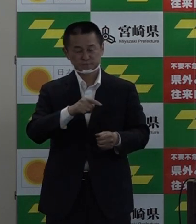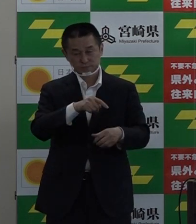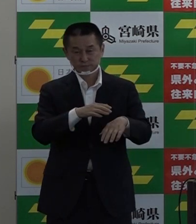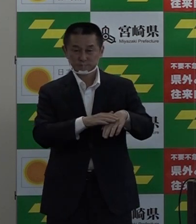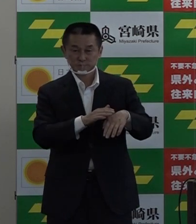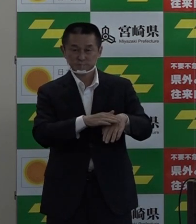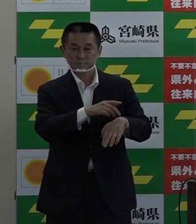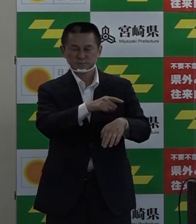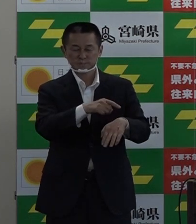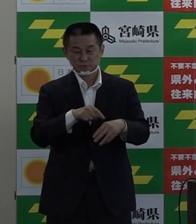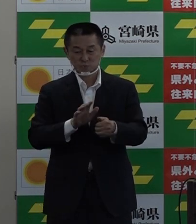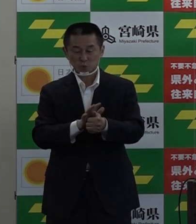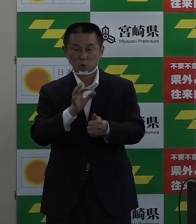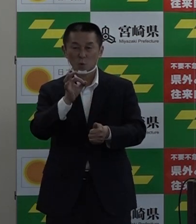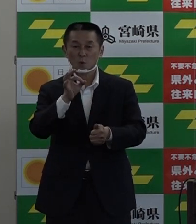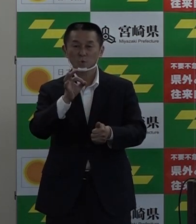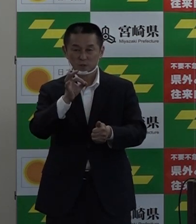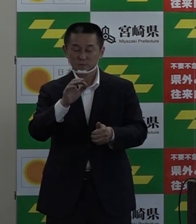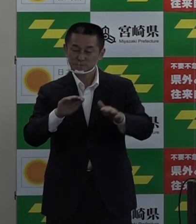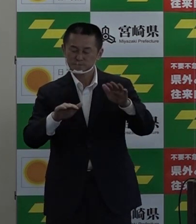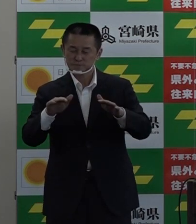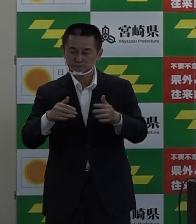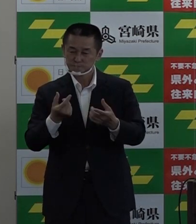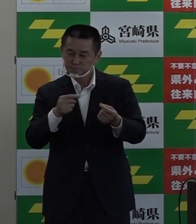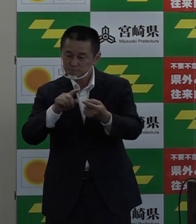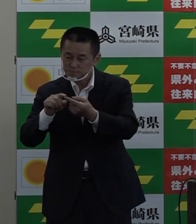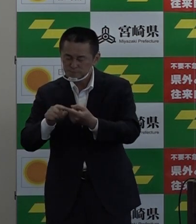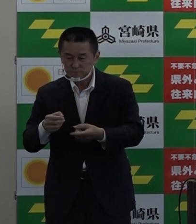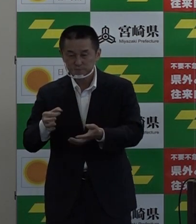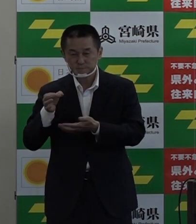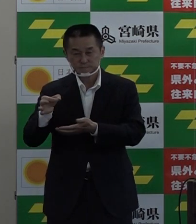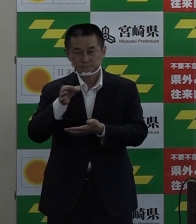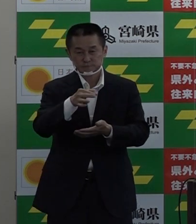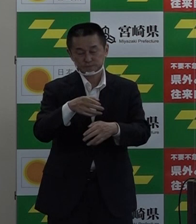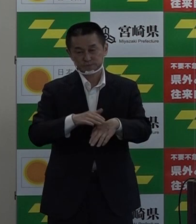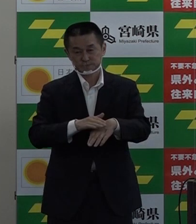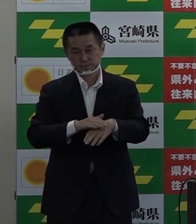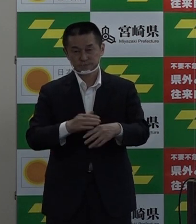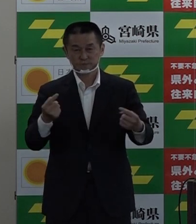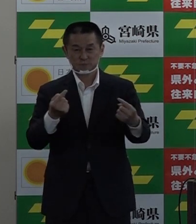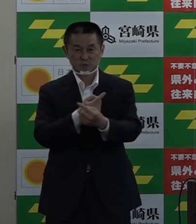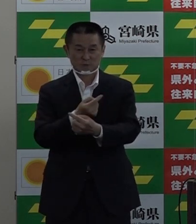での協力金の支給がなされるようになってきたということになります。